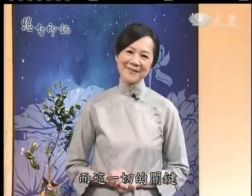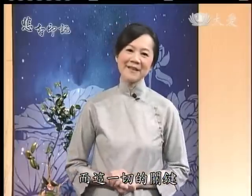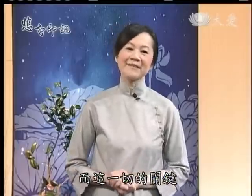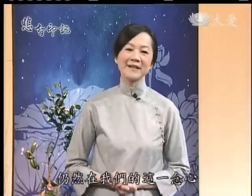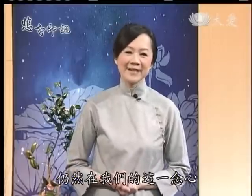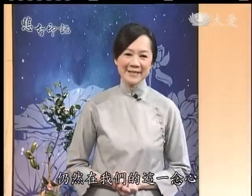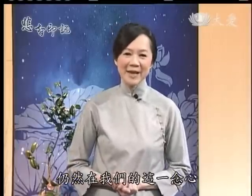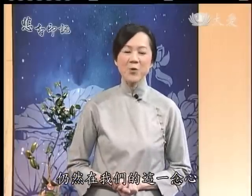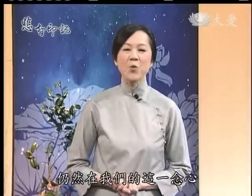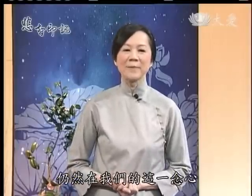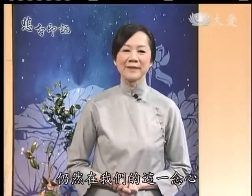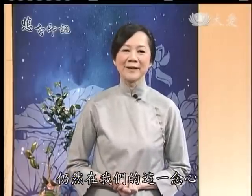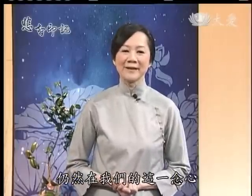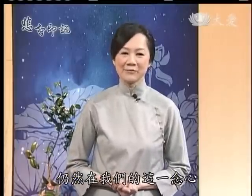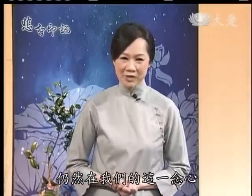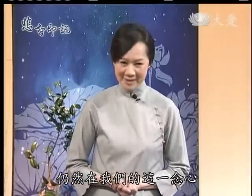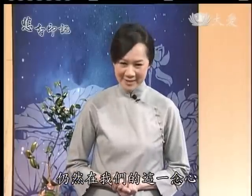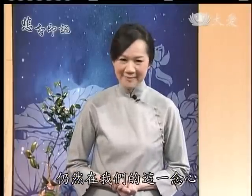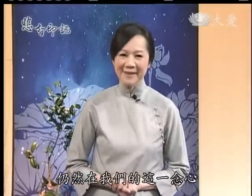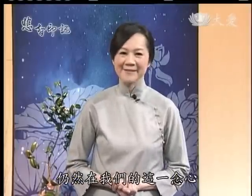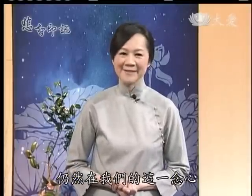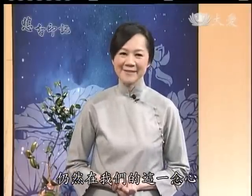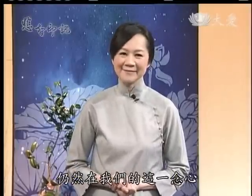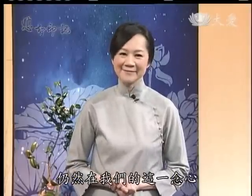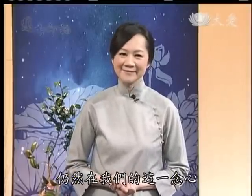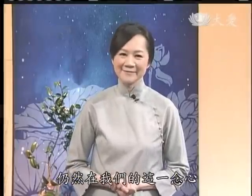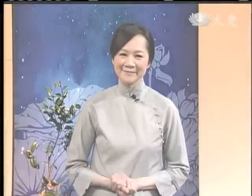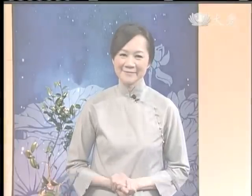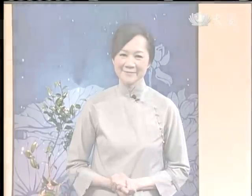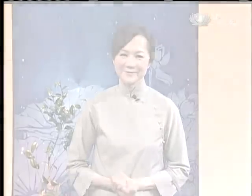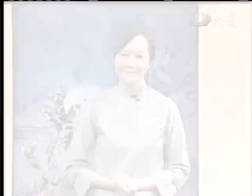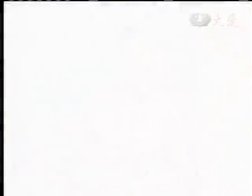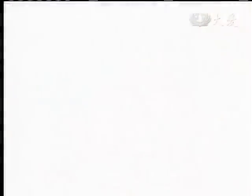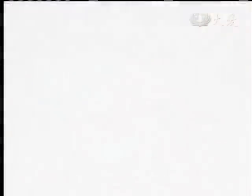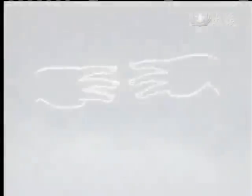键仍然在我们的这一念心。